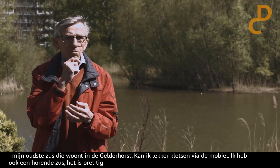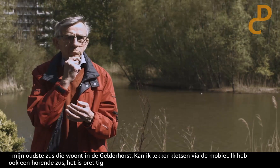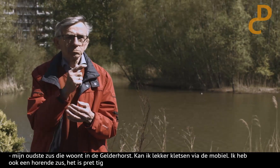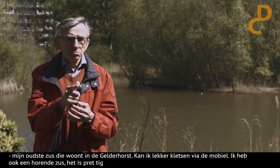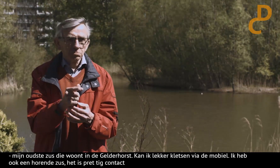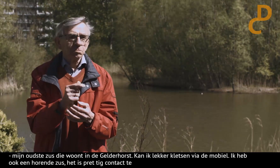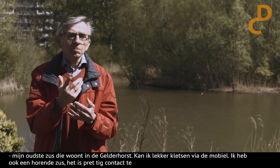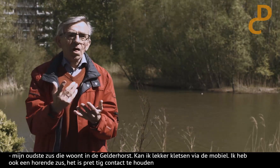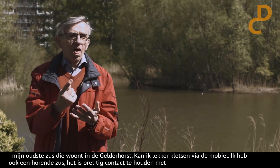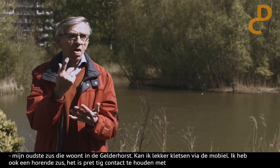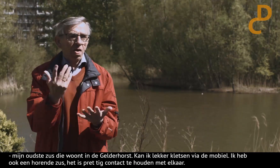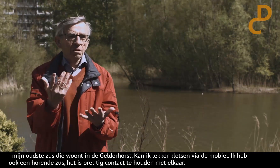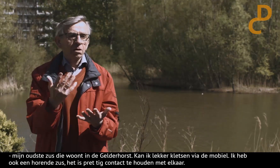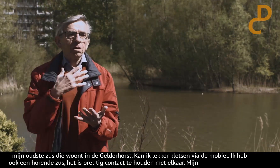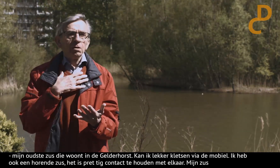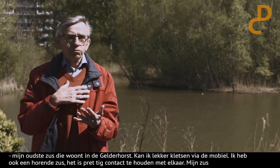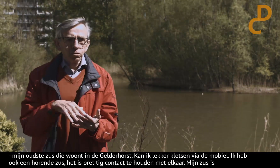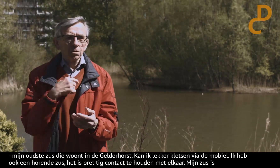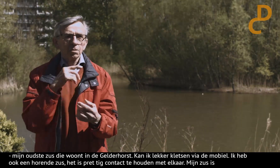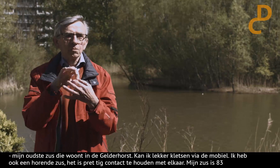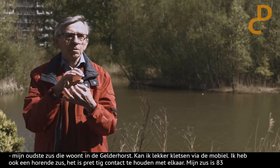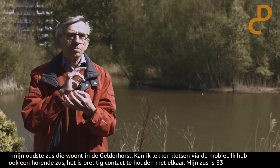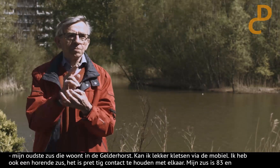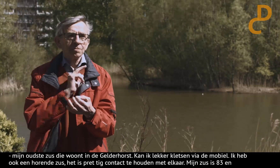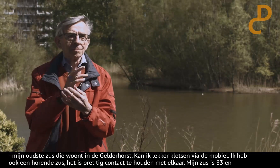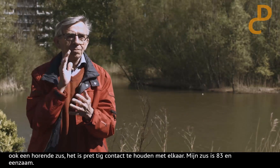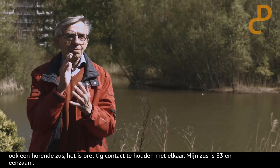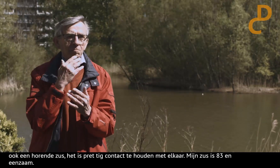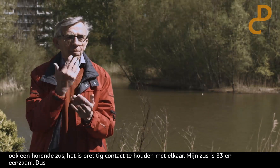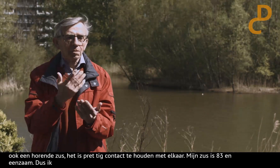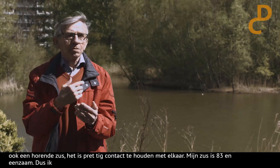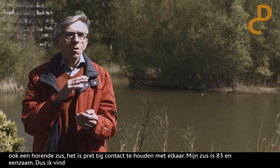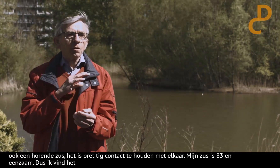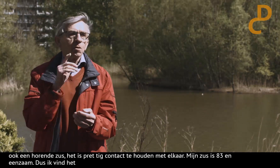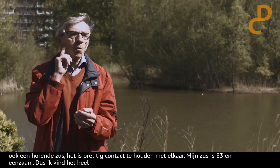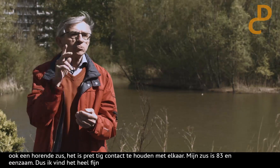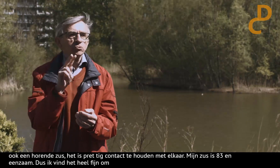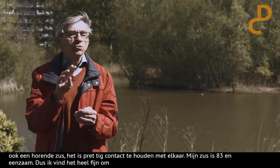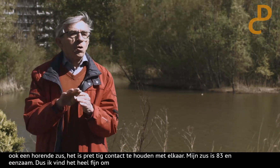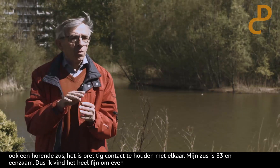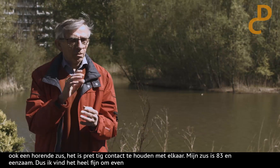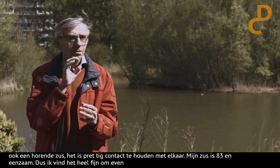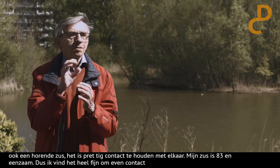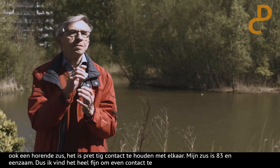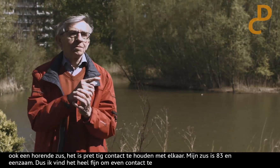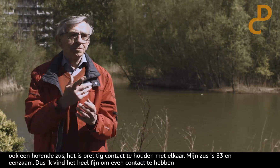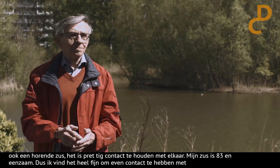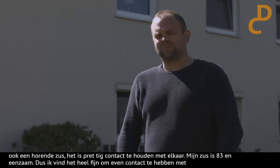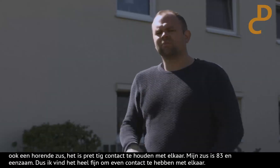83, 84 en wel eenzaam. Dus ze vindt altijd wel heel fijn dat we even contact hebben met elkaar. Dat gaat ook wel makkelijk. En mijn horende zus ook wel hoor, daar